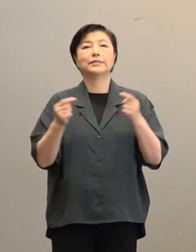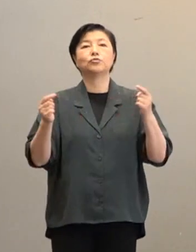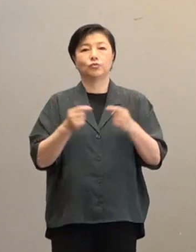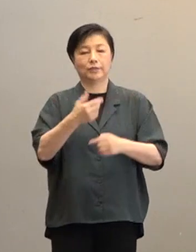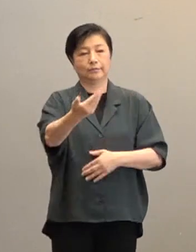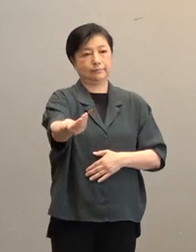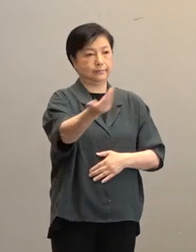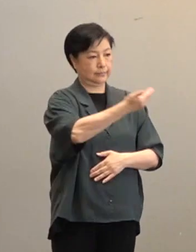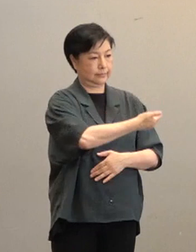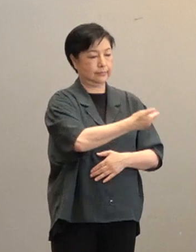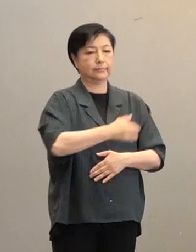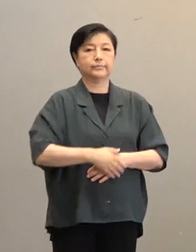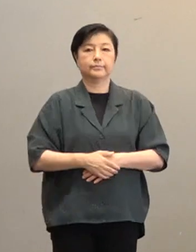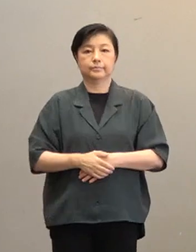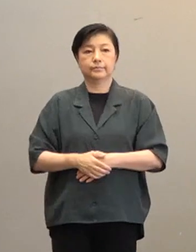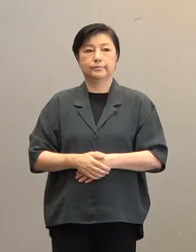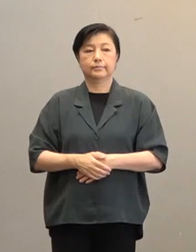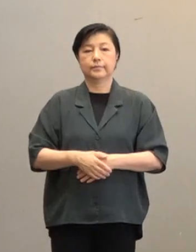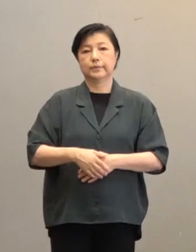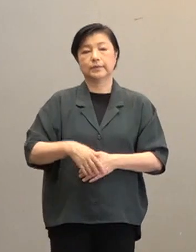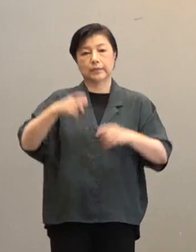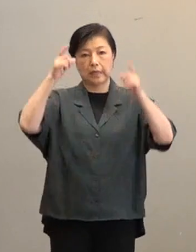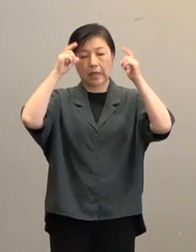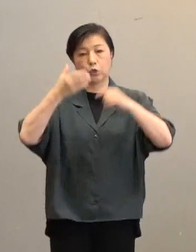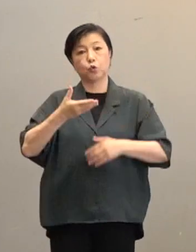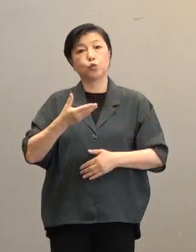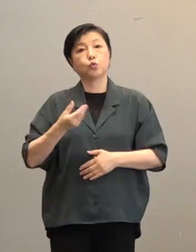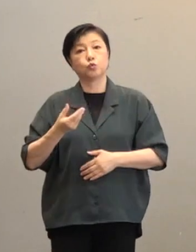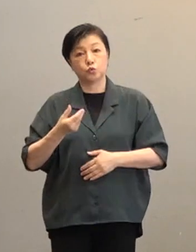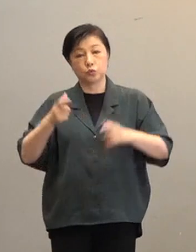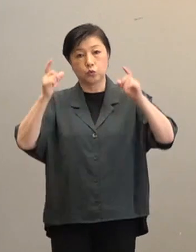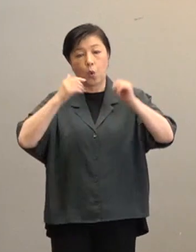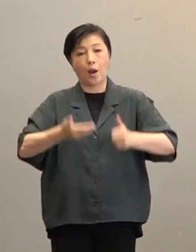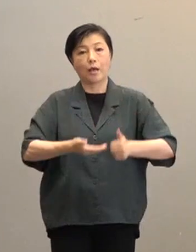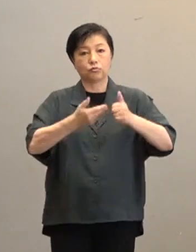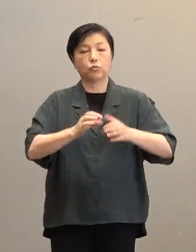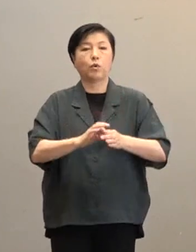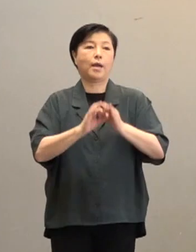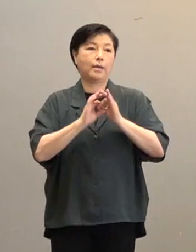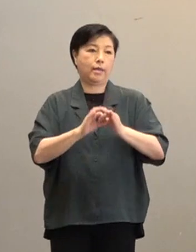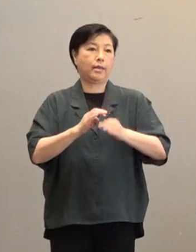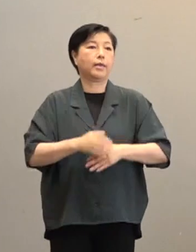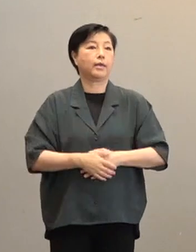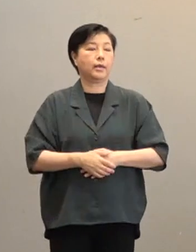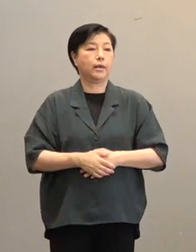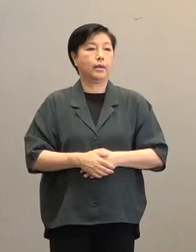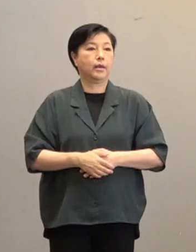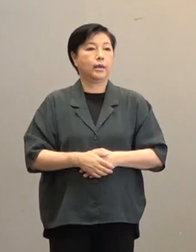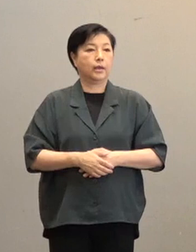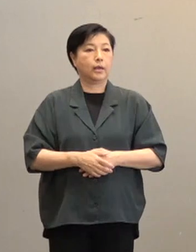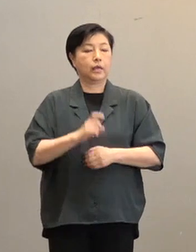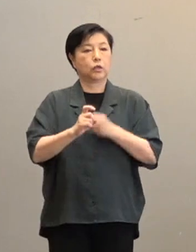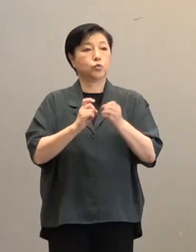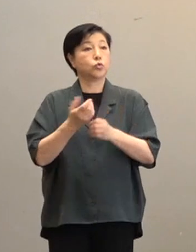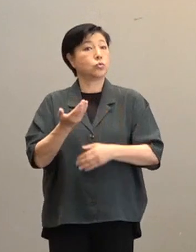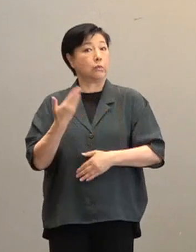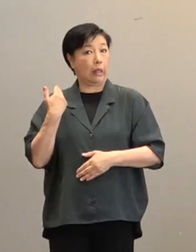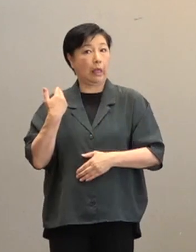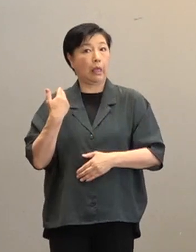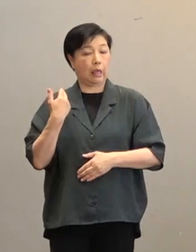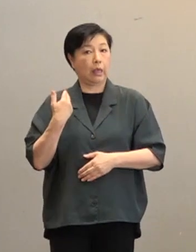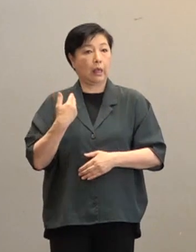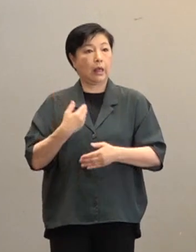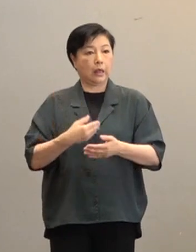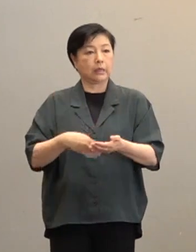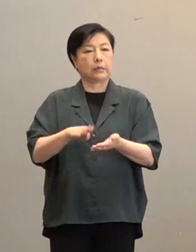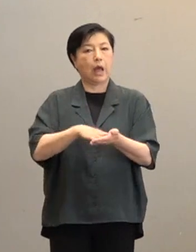時事通信及川です。お願いします。牛乳と酪農の関連で伺います。10年ほど前 のバター不足を